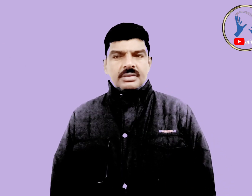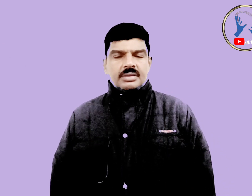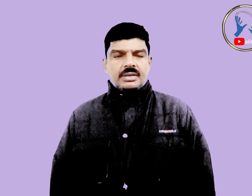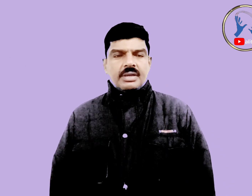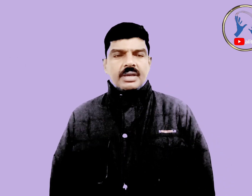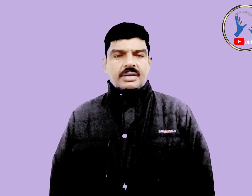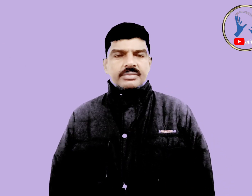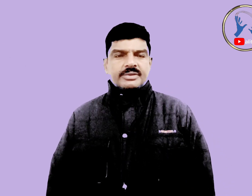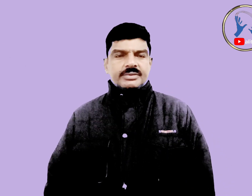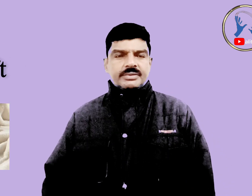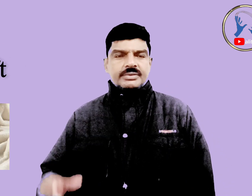नर्म